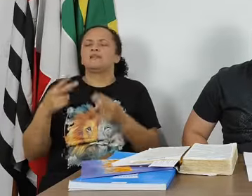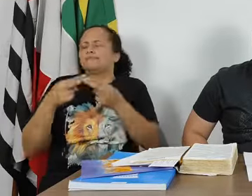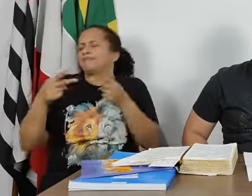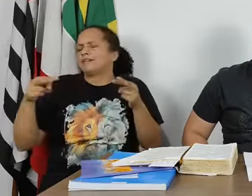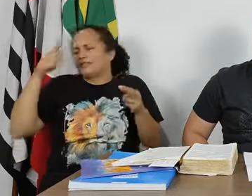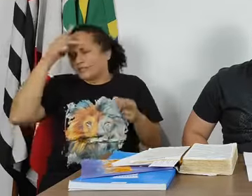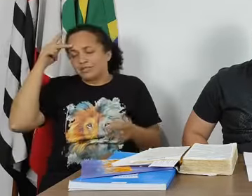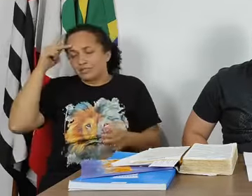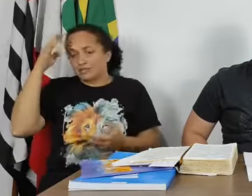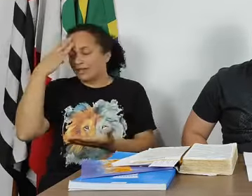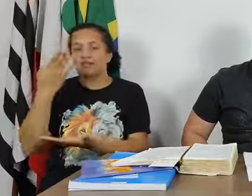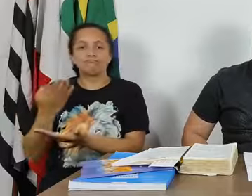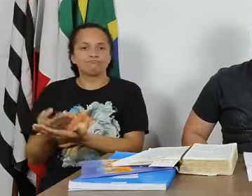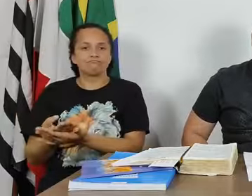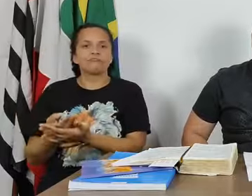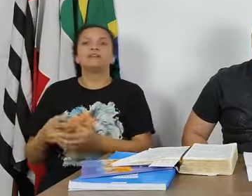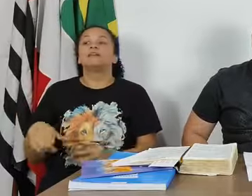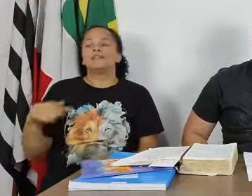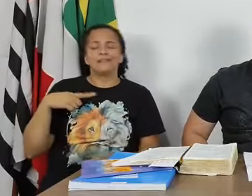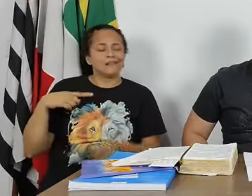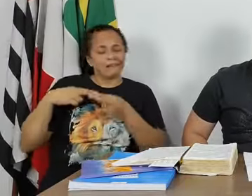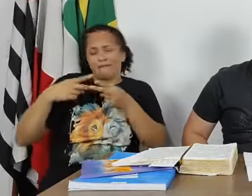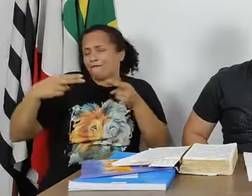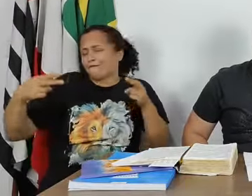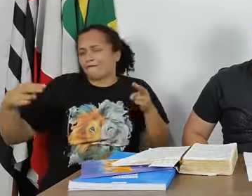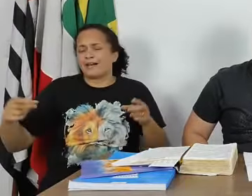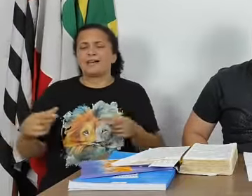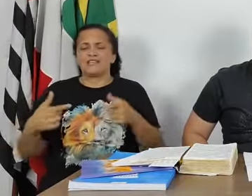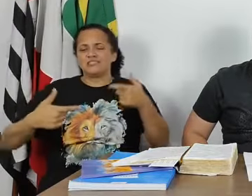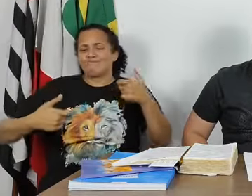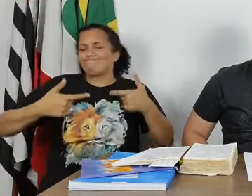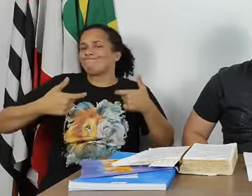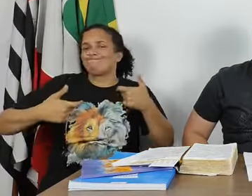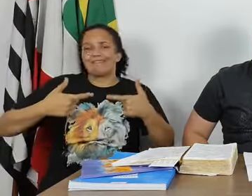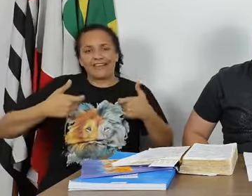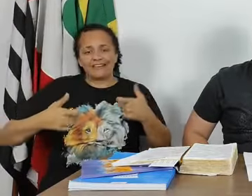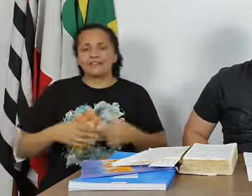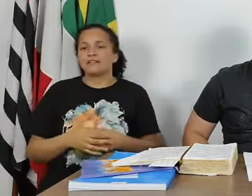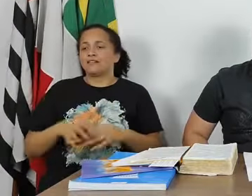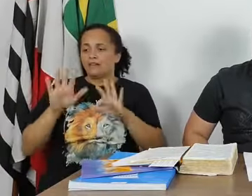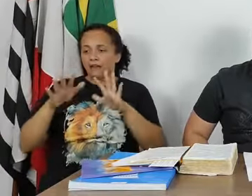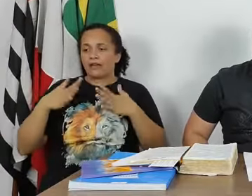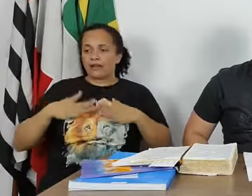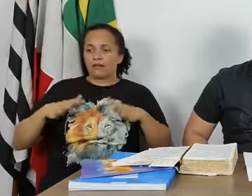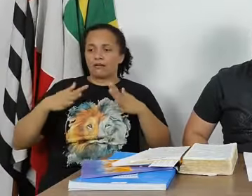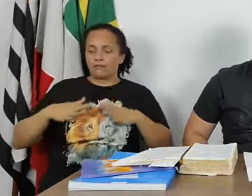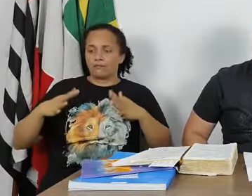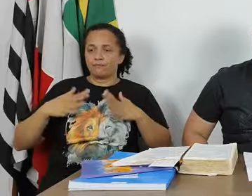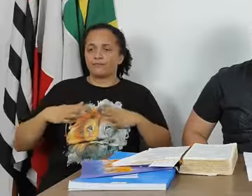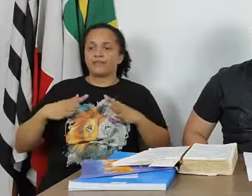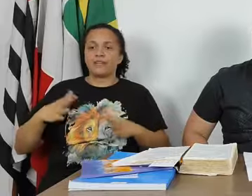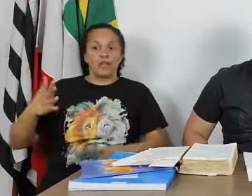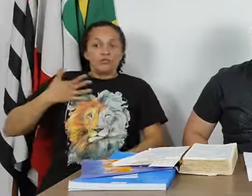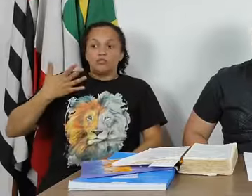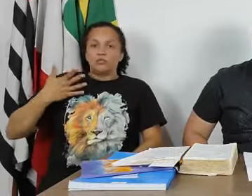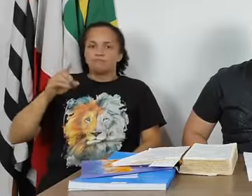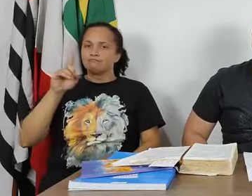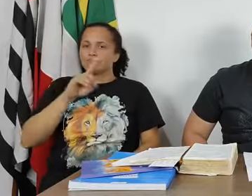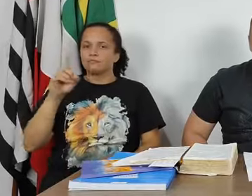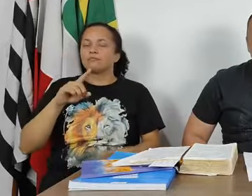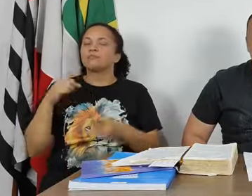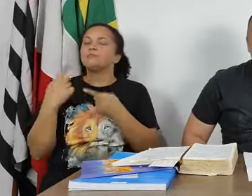guerras e rumores de guerra. Vede, não vos assustei, porque é necessário assim acontecer, mas ainda não